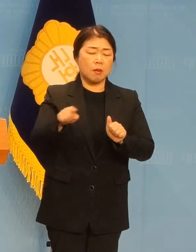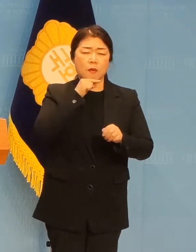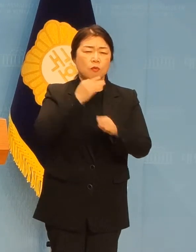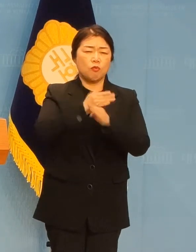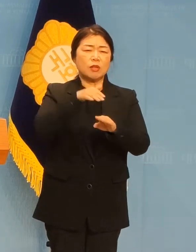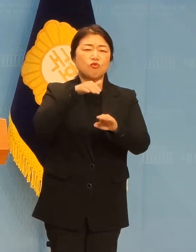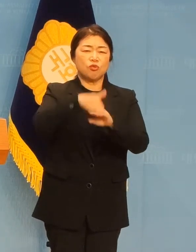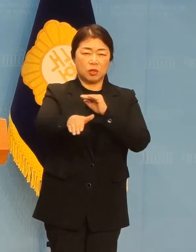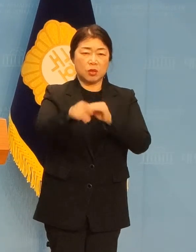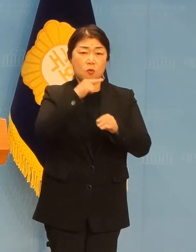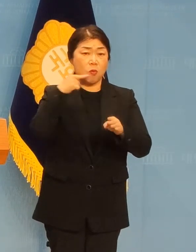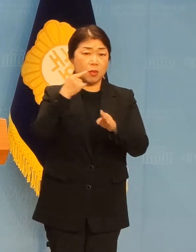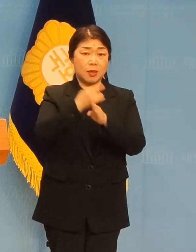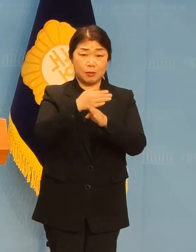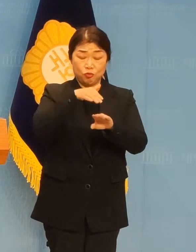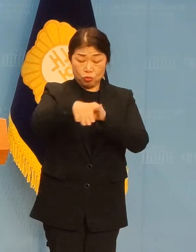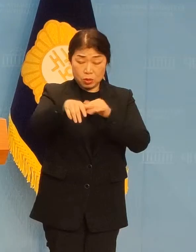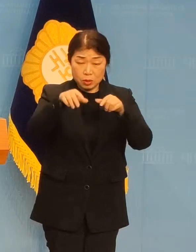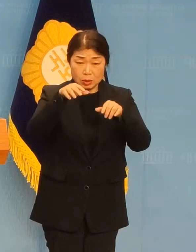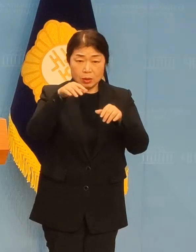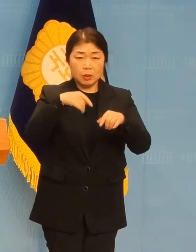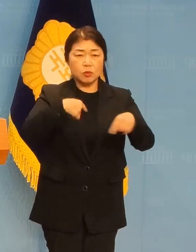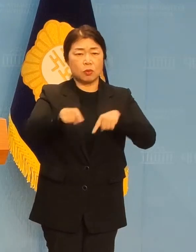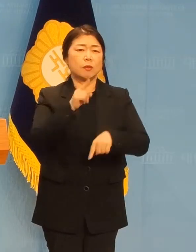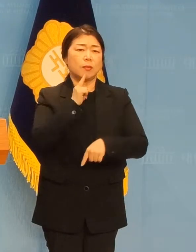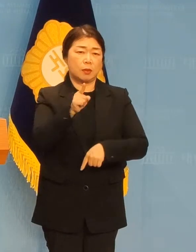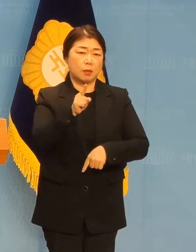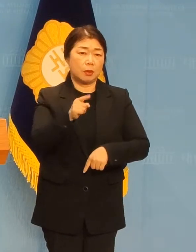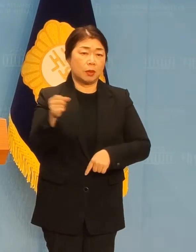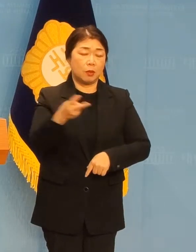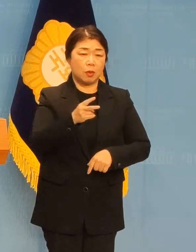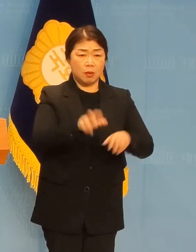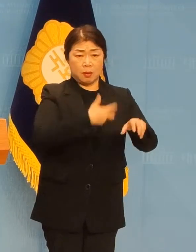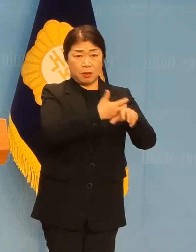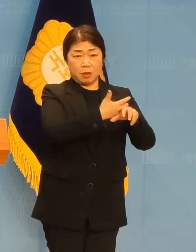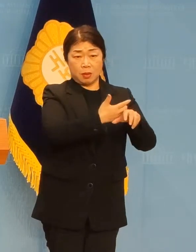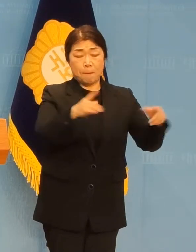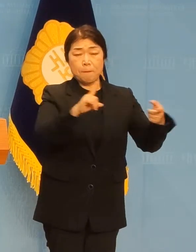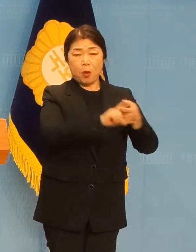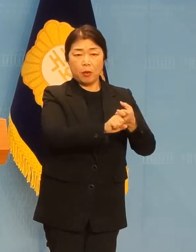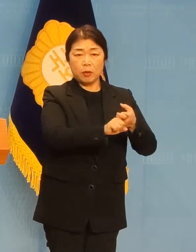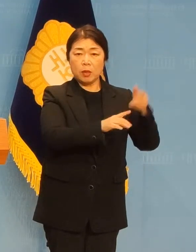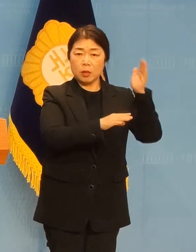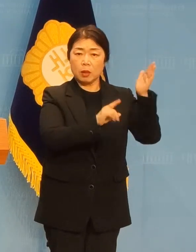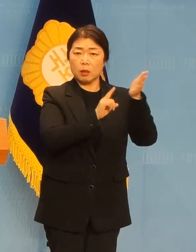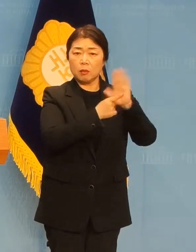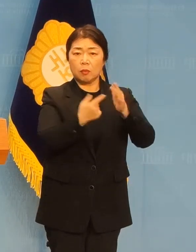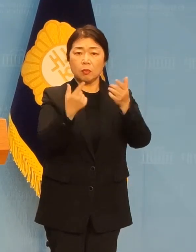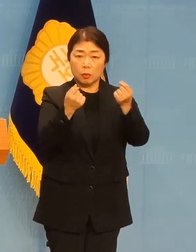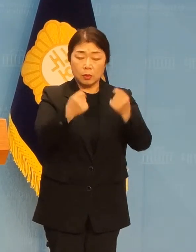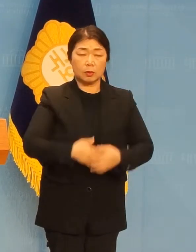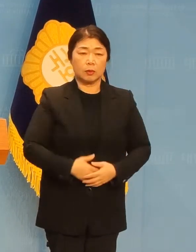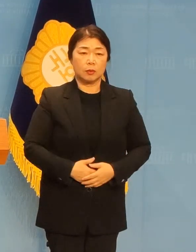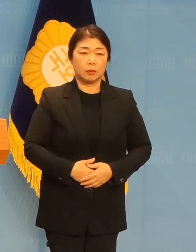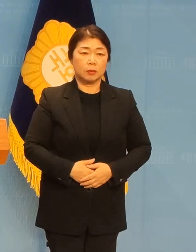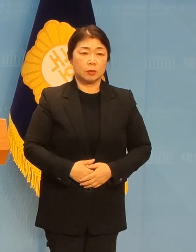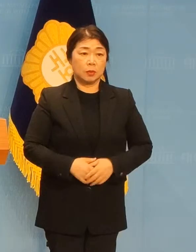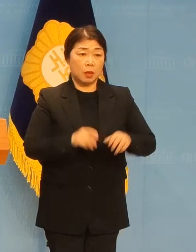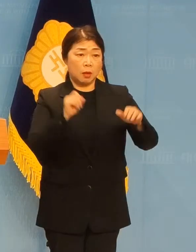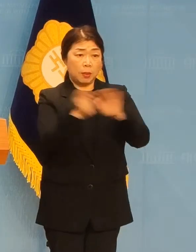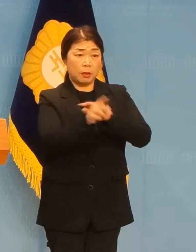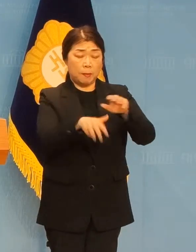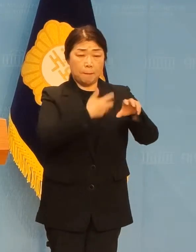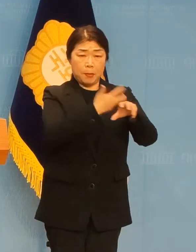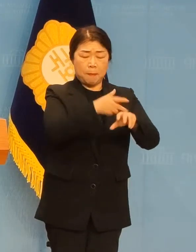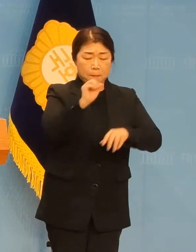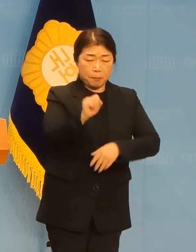퍼부으며 사실상 내란 세력의 정치적 대변인으로 자처하고 있습니다. 계엄 사태로 인한 민생경제 파탄은 말할